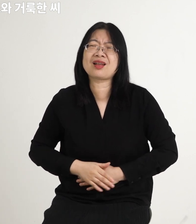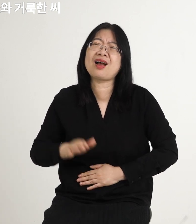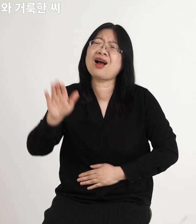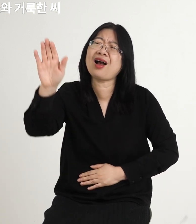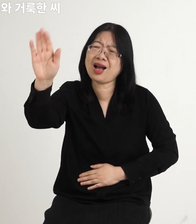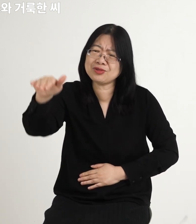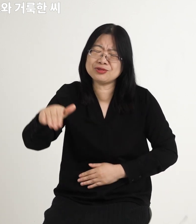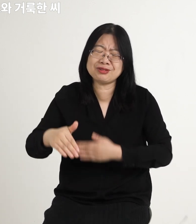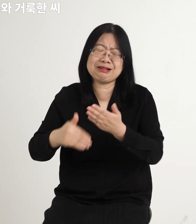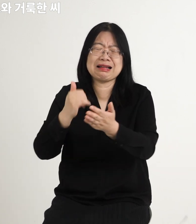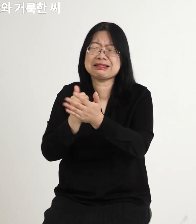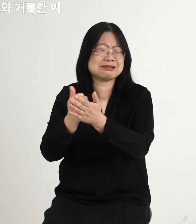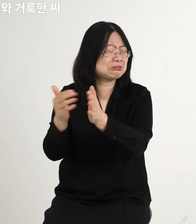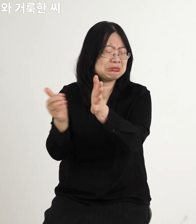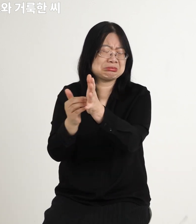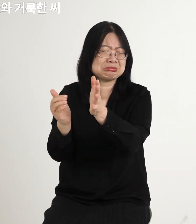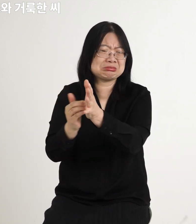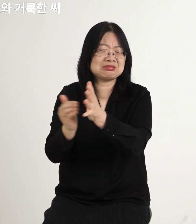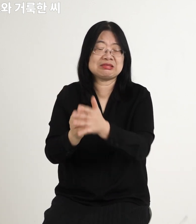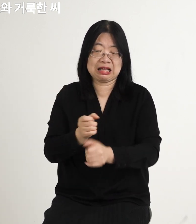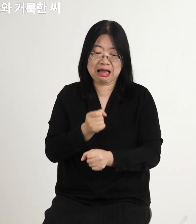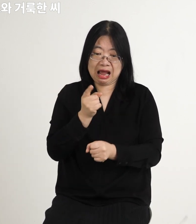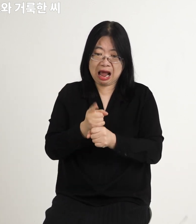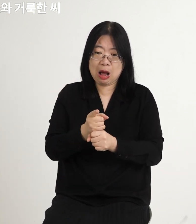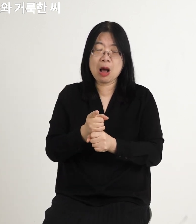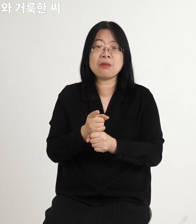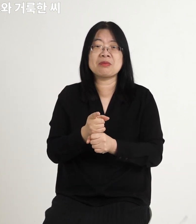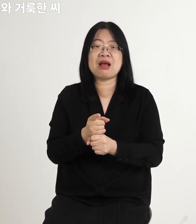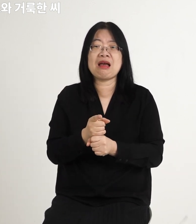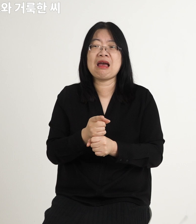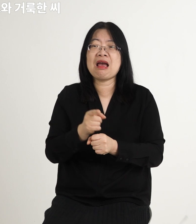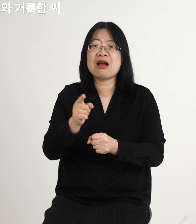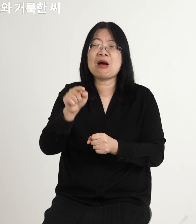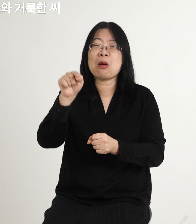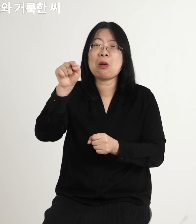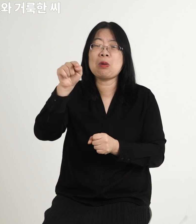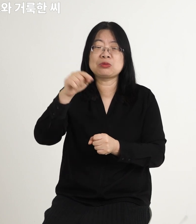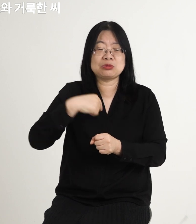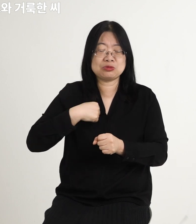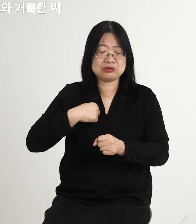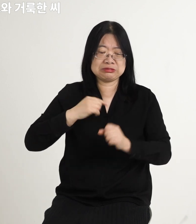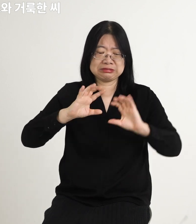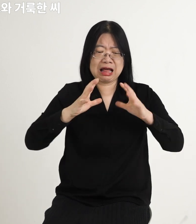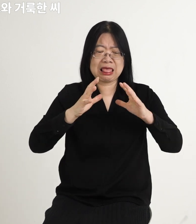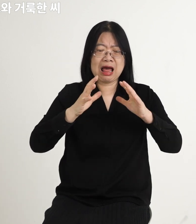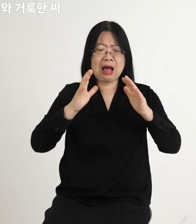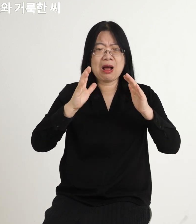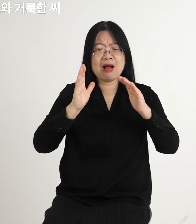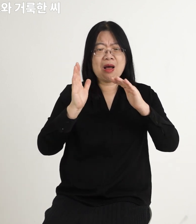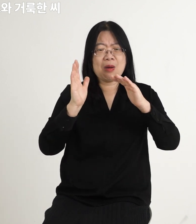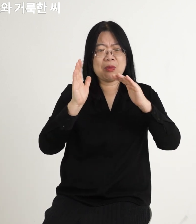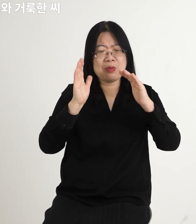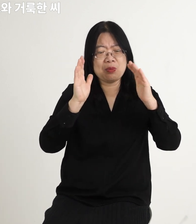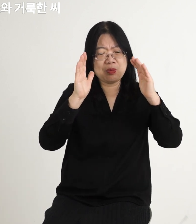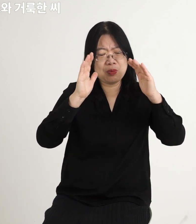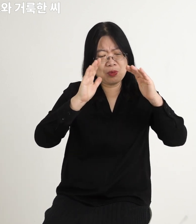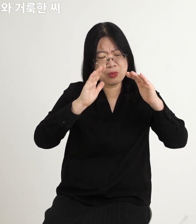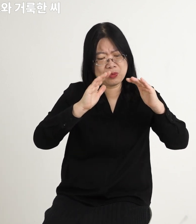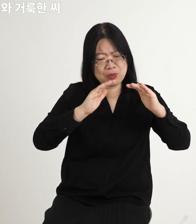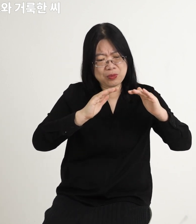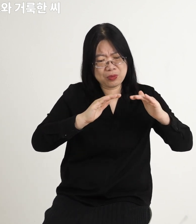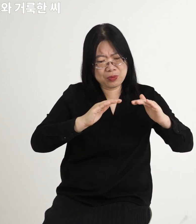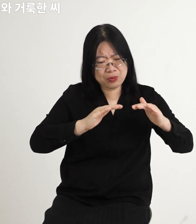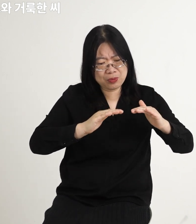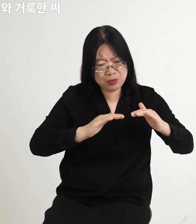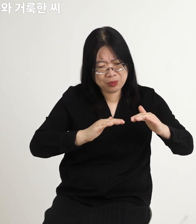하나님 됐습니다. 이미 해는 기울었고 이제 상황은 날이